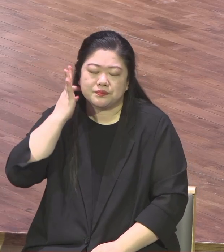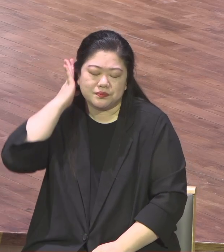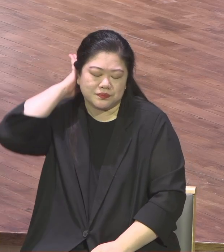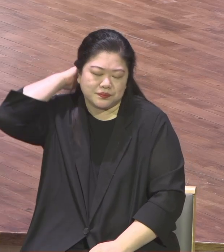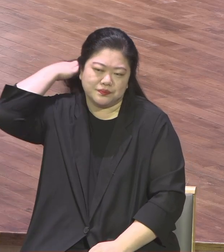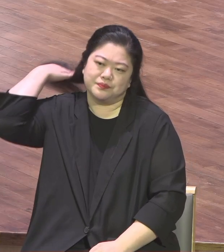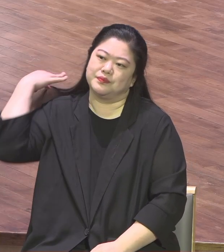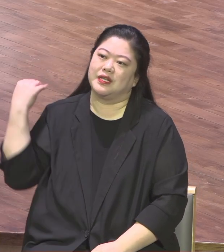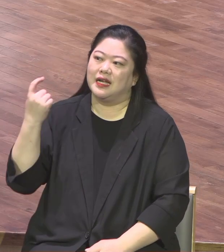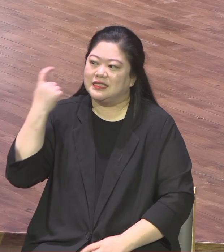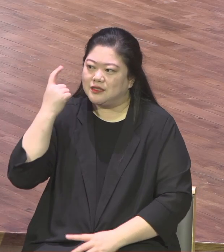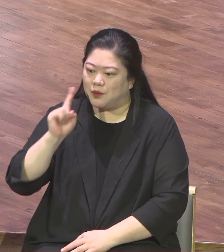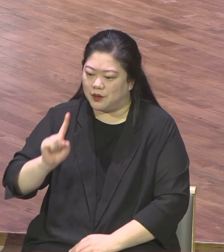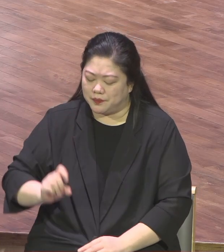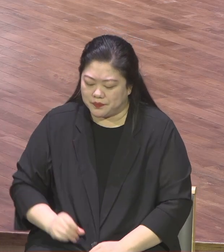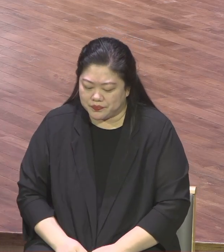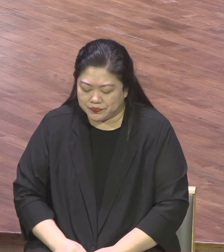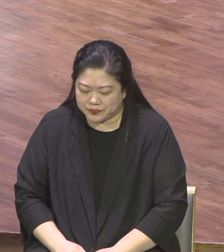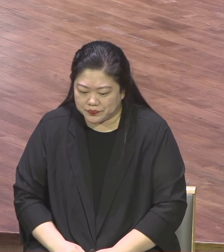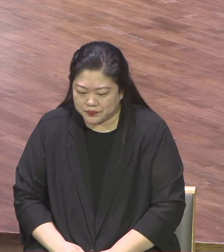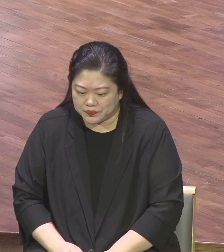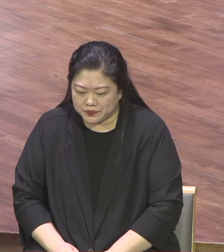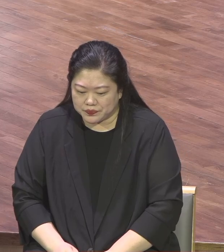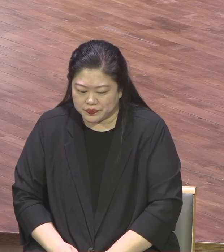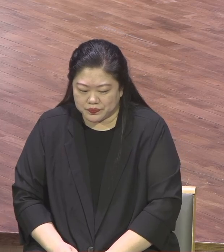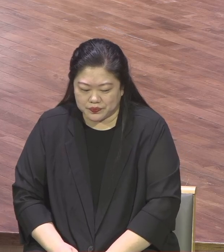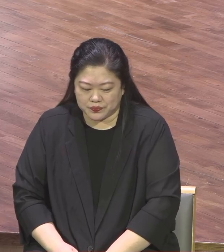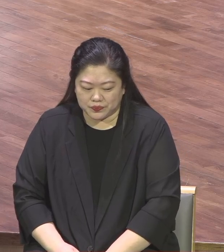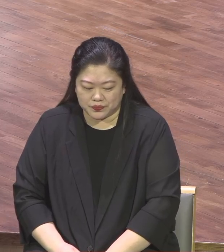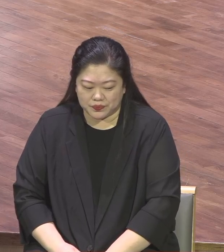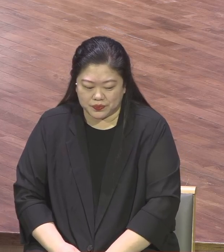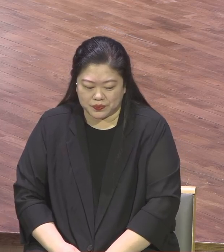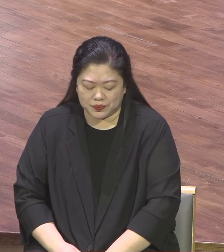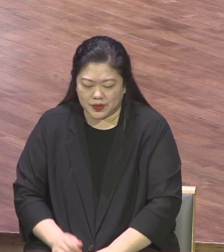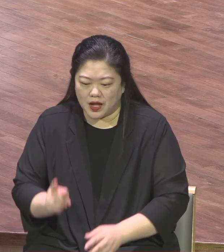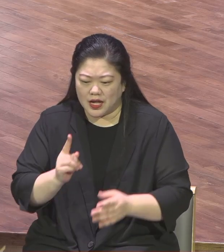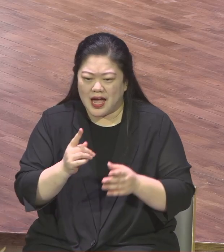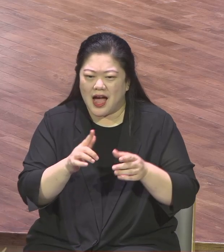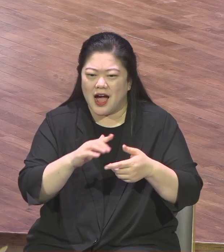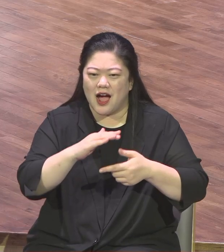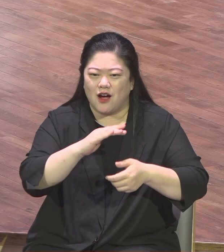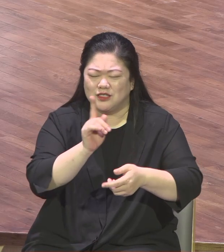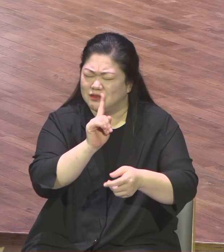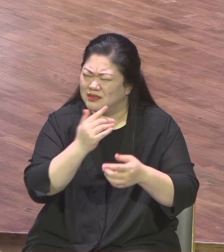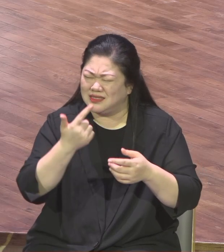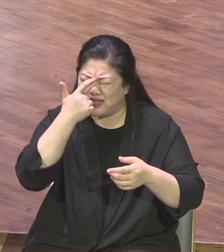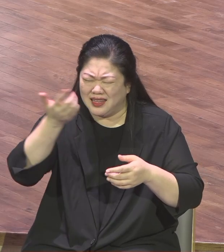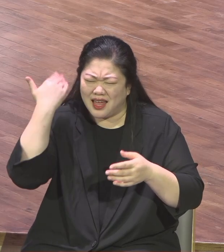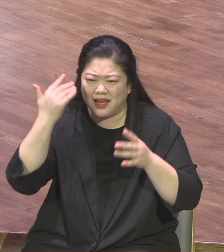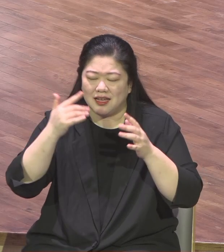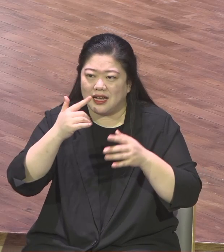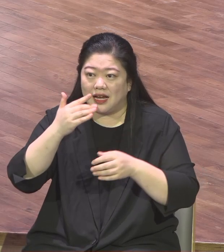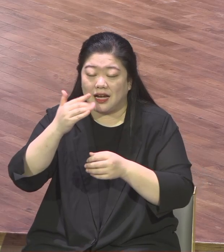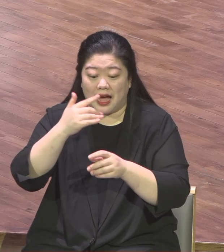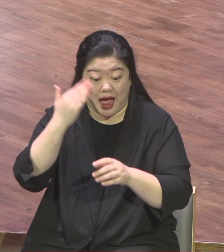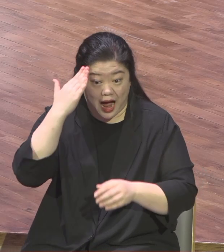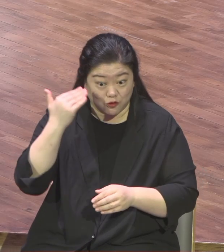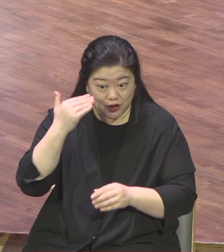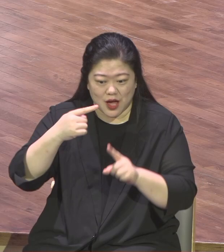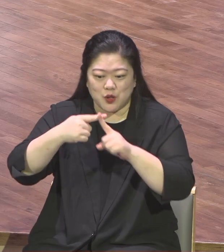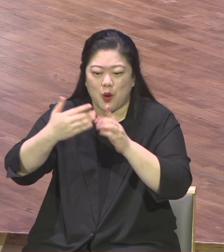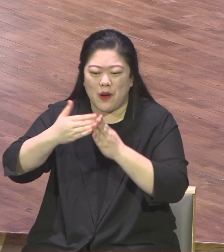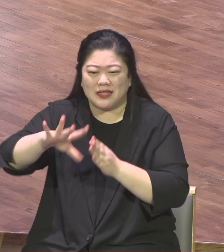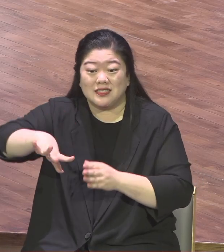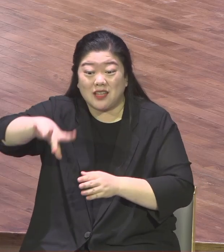선교사님들이 하는 이 커피 한 잔을 얻어먹기 위해서 온갖 애를 썼다라고 하는 그런 이야기가 있어요.